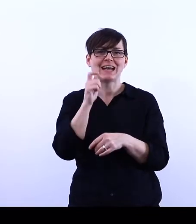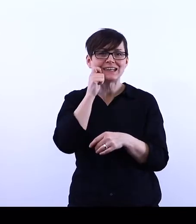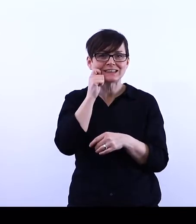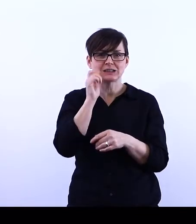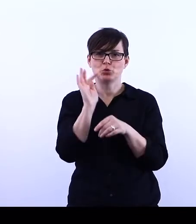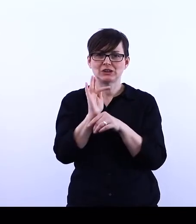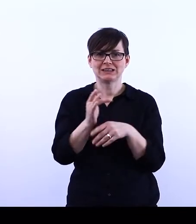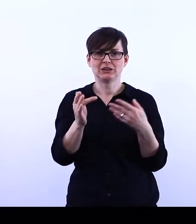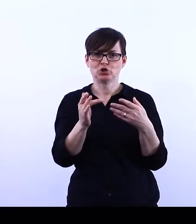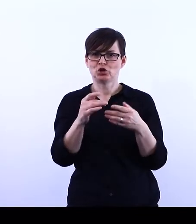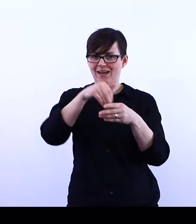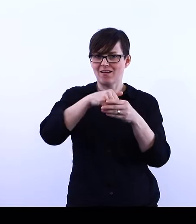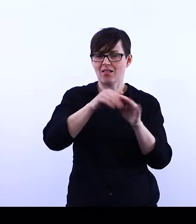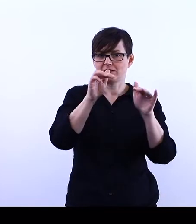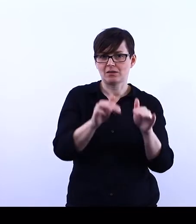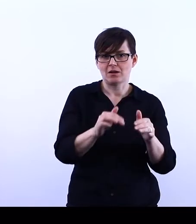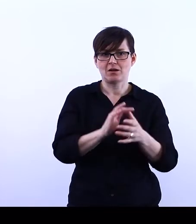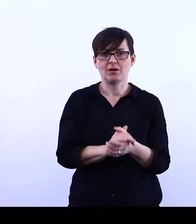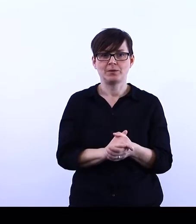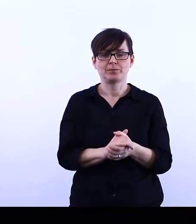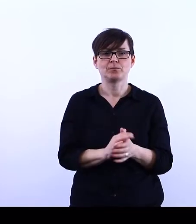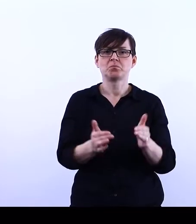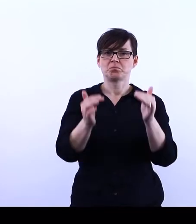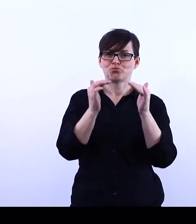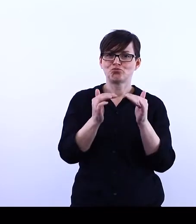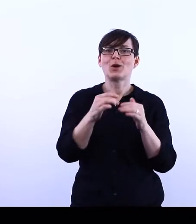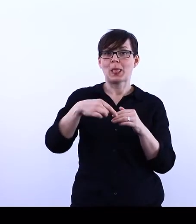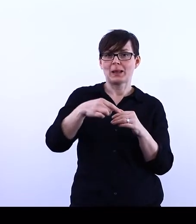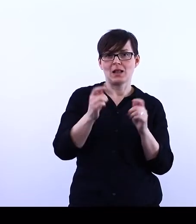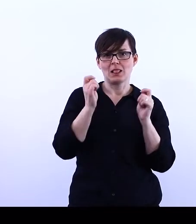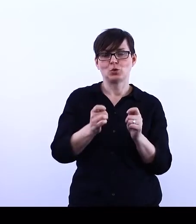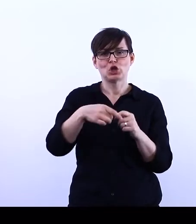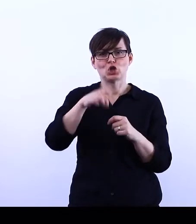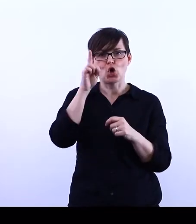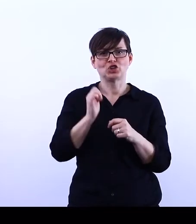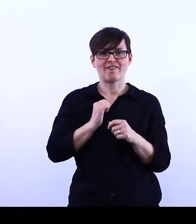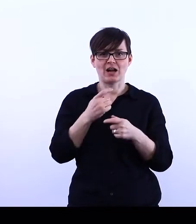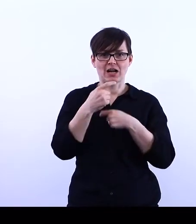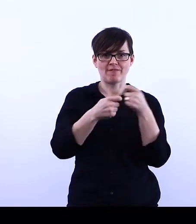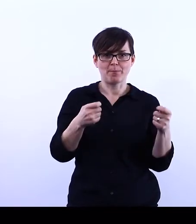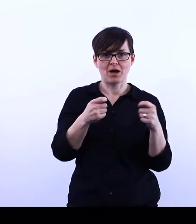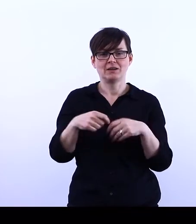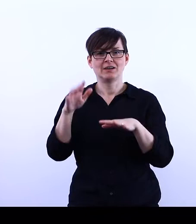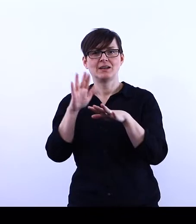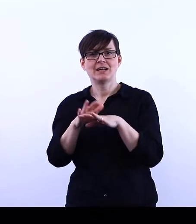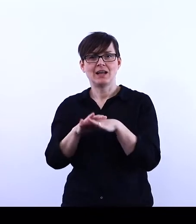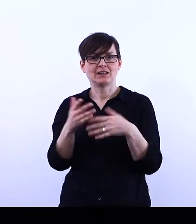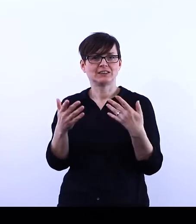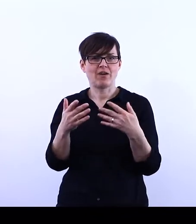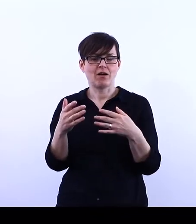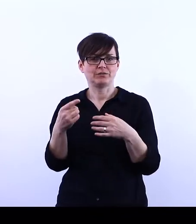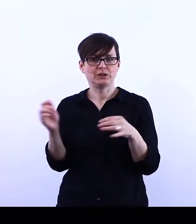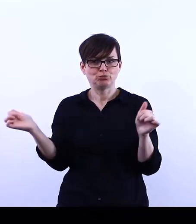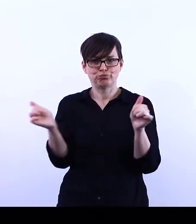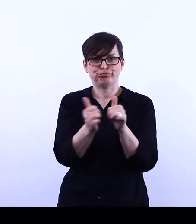Und genau, den Deutschen Wanderverband, der jetzt gerade erst startet mit dem Netzwerkbahnhof Langstadt und